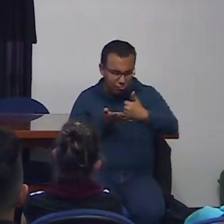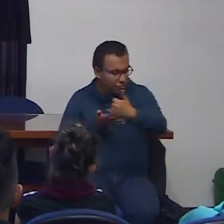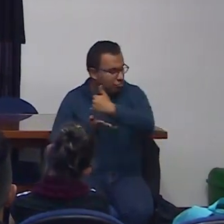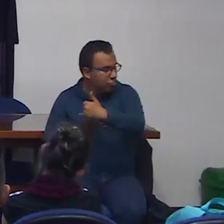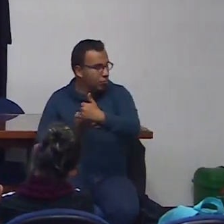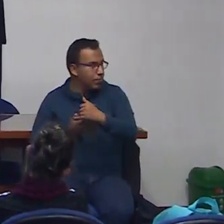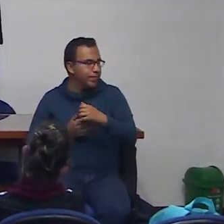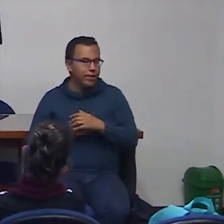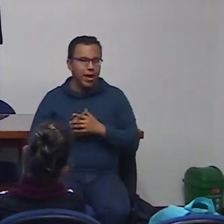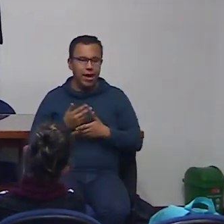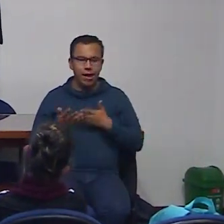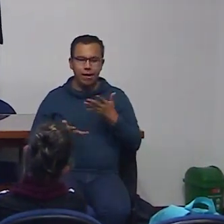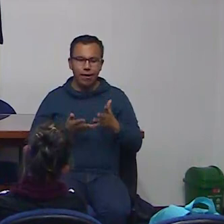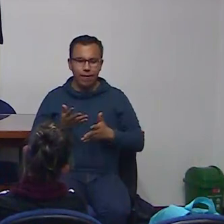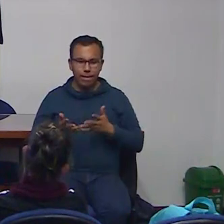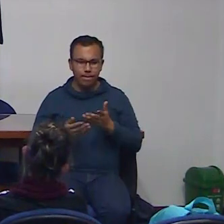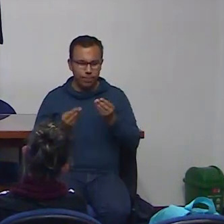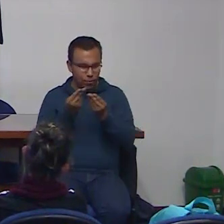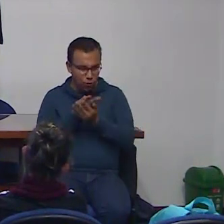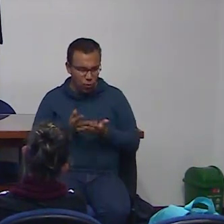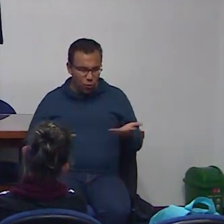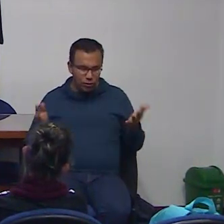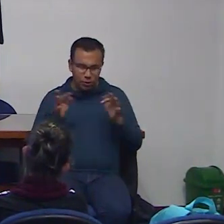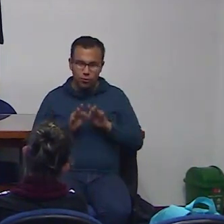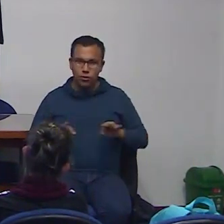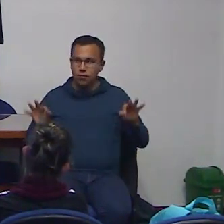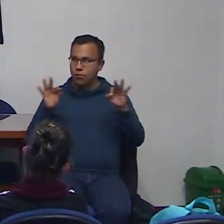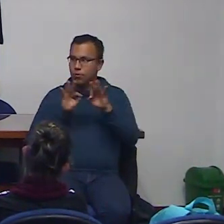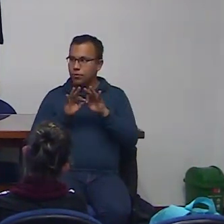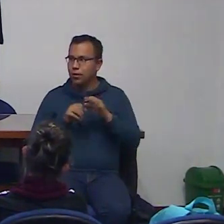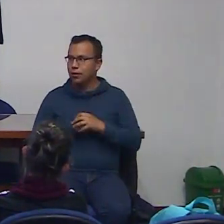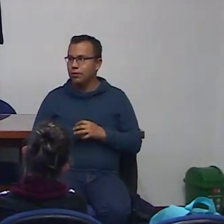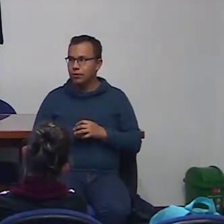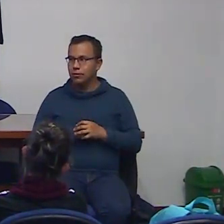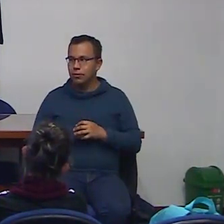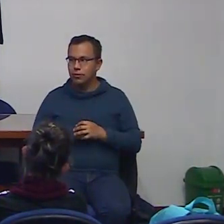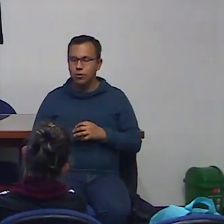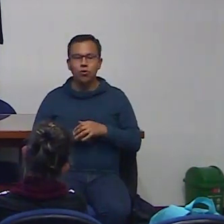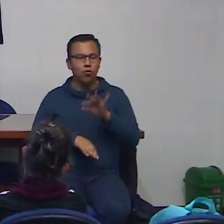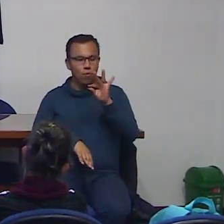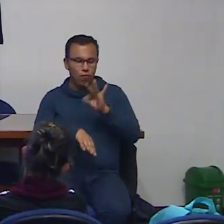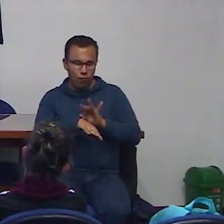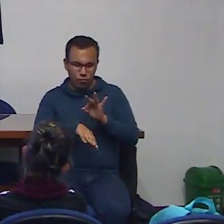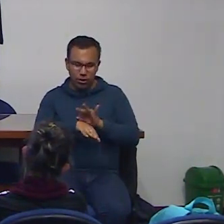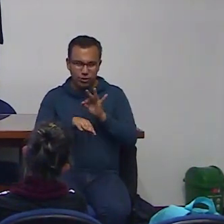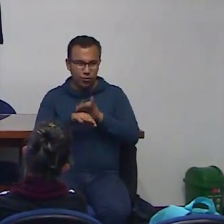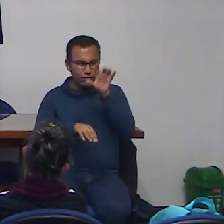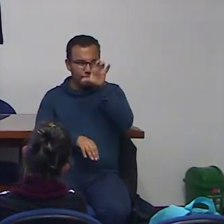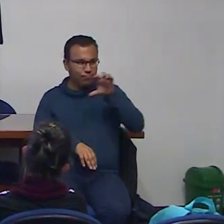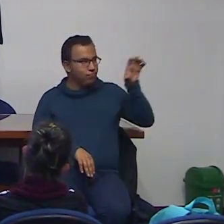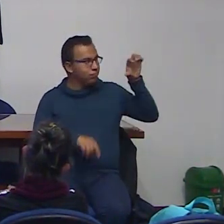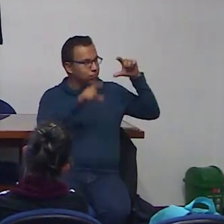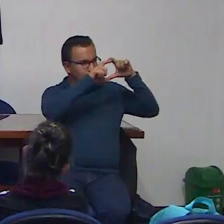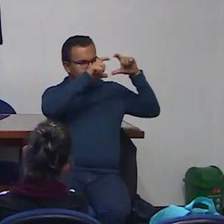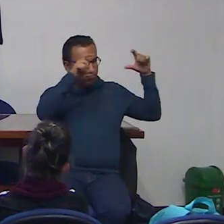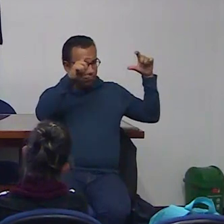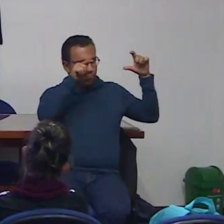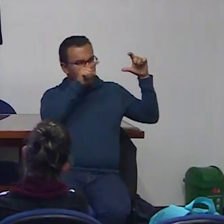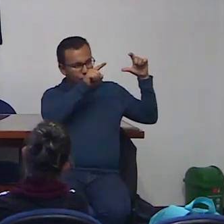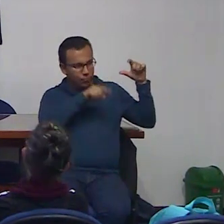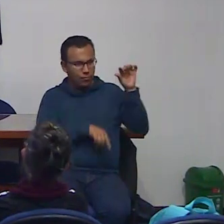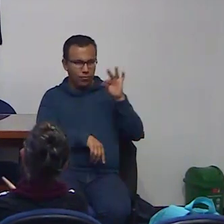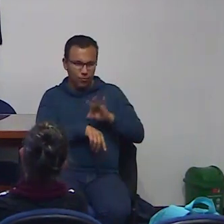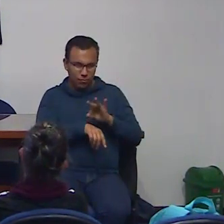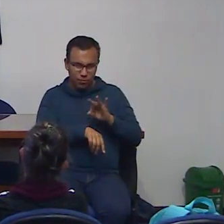de Digamos como de de un una cantidad de cosas importantes desde lo que se denomina fundación como la fundación sonido y ritmo Sound and